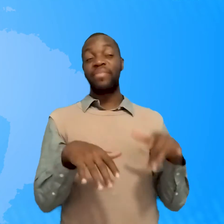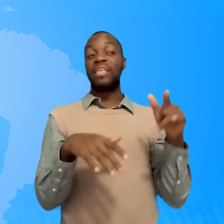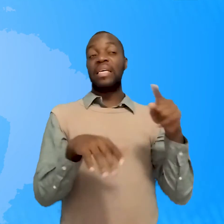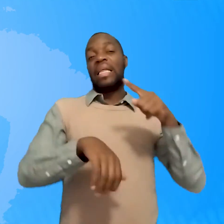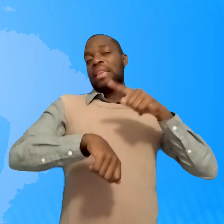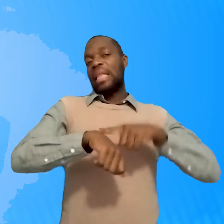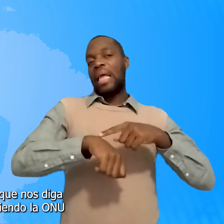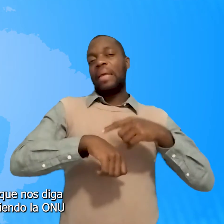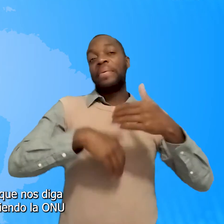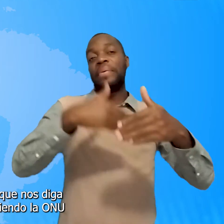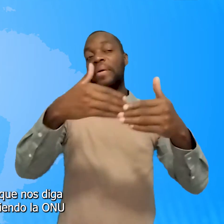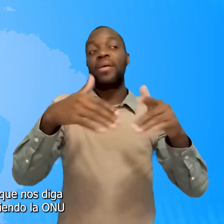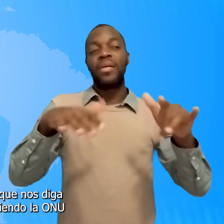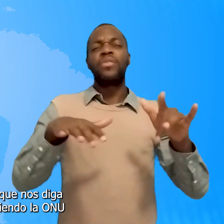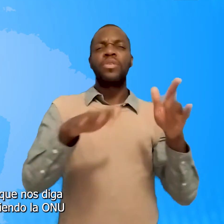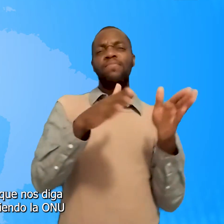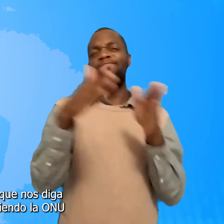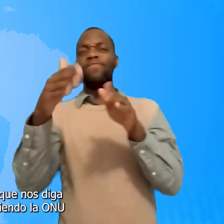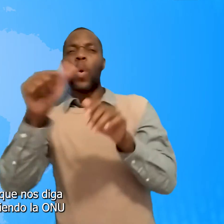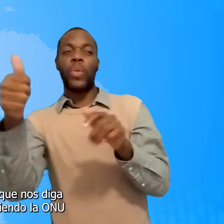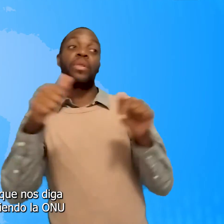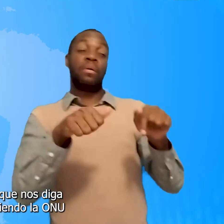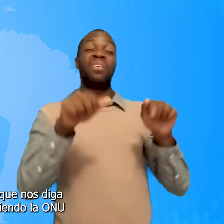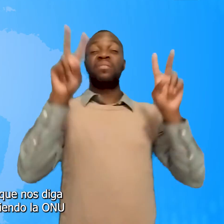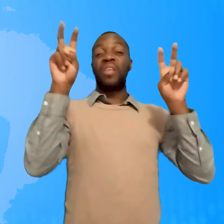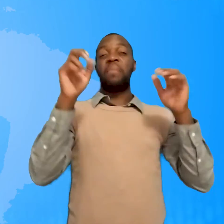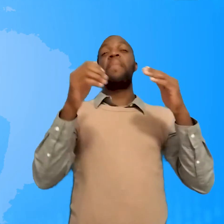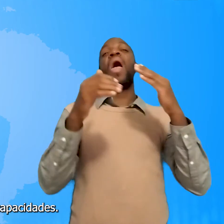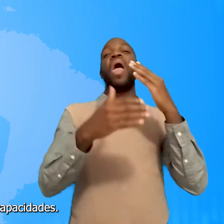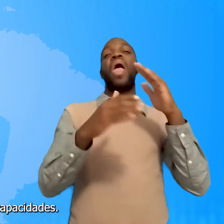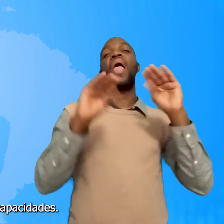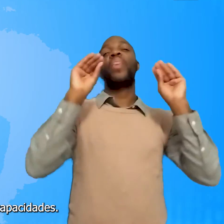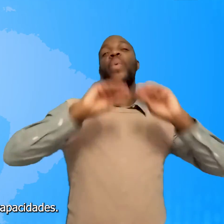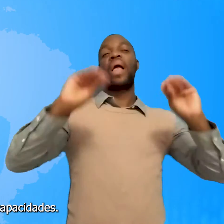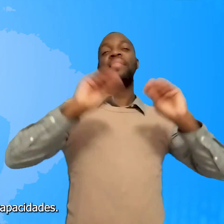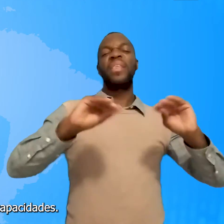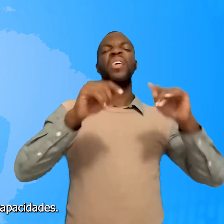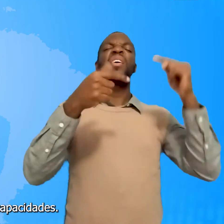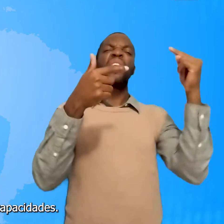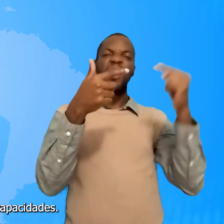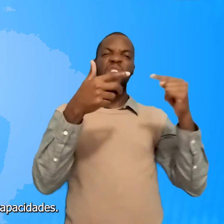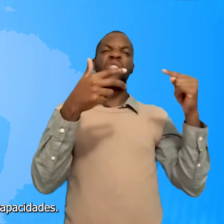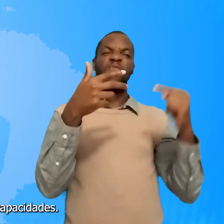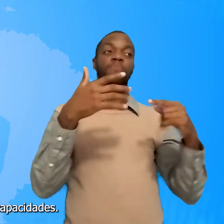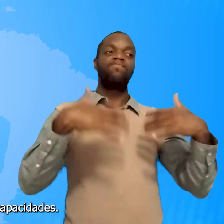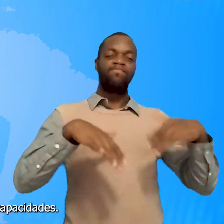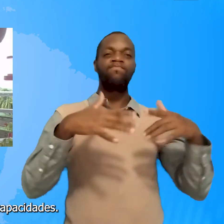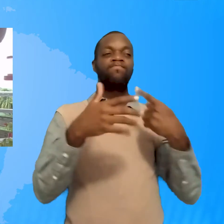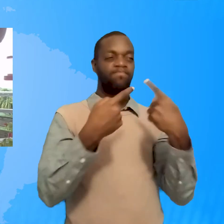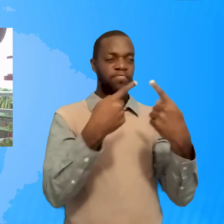tratar. Quisiéramos que nos diga qué está haciendo la UNDIS para las discapacidades.